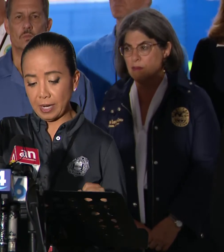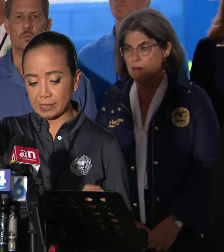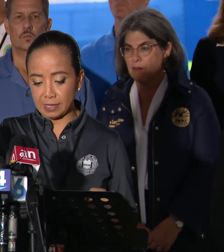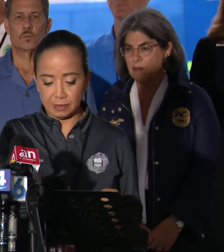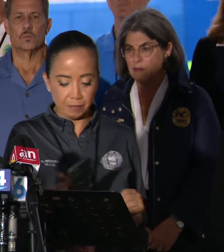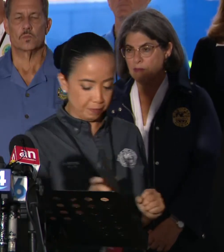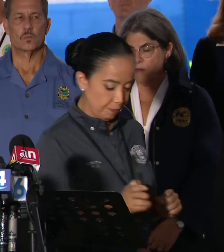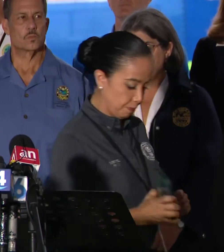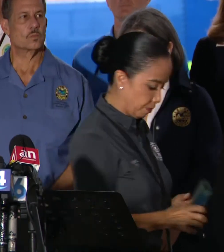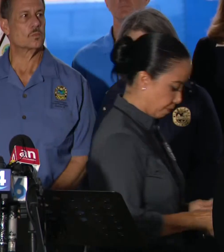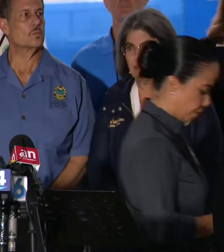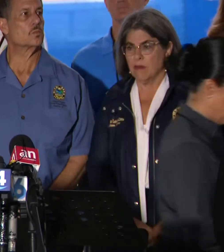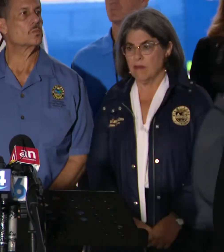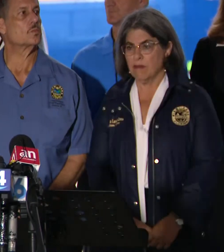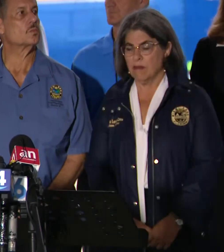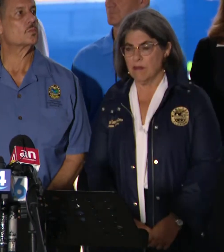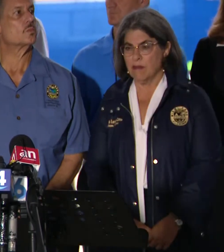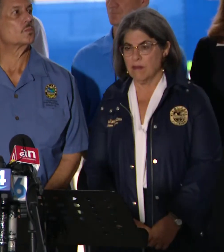operación. Gracias.